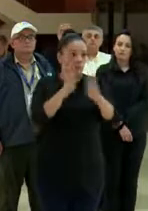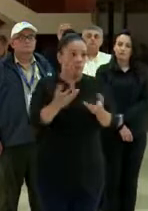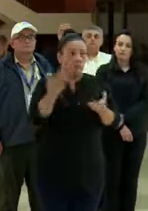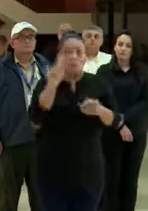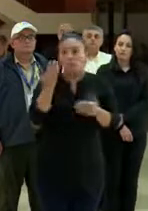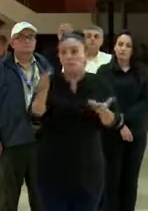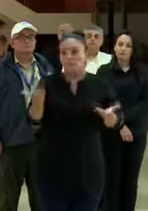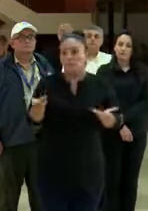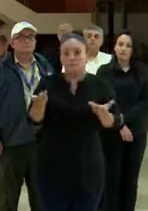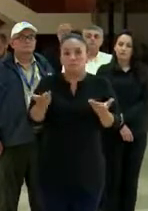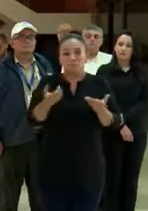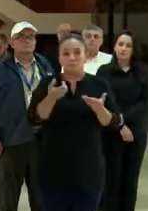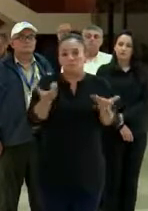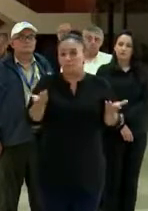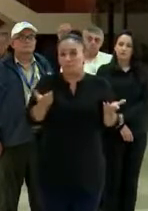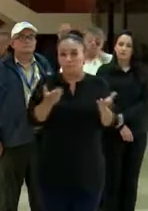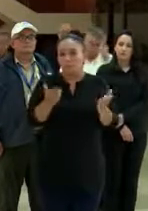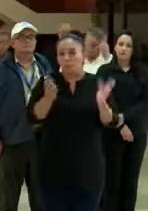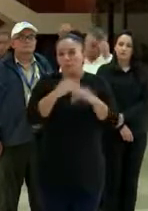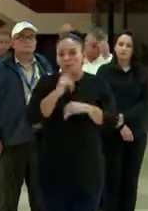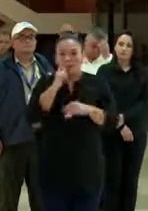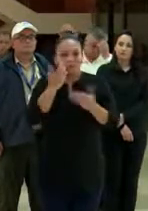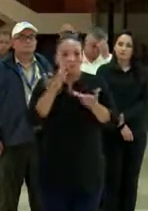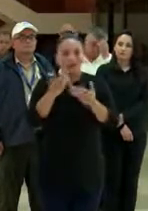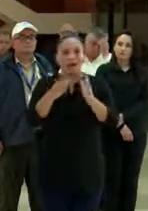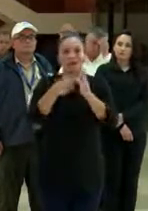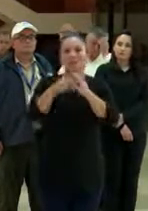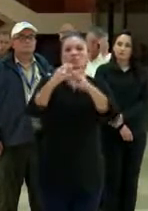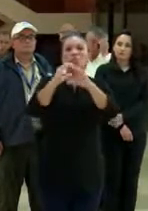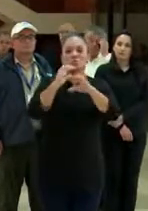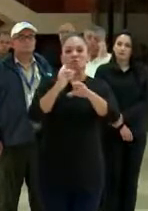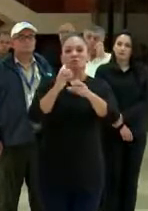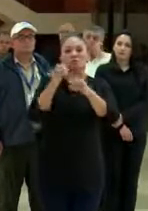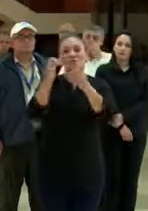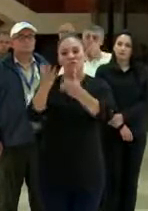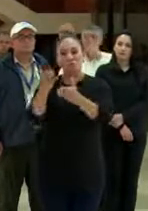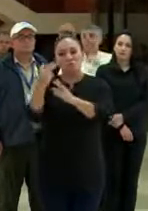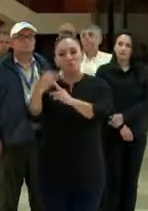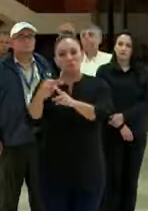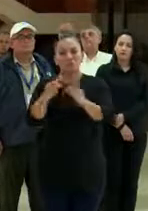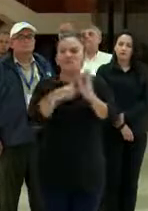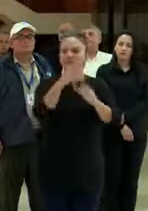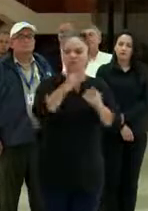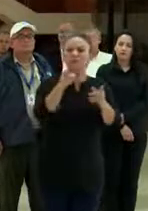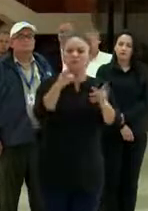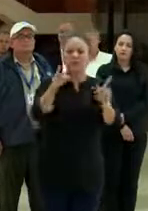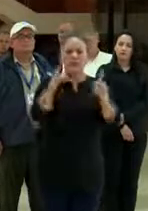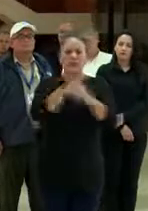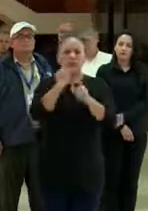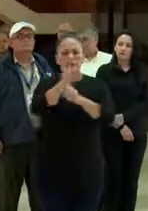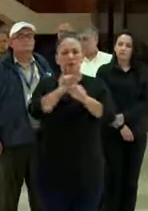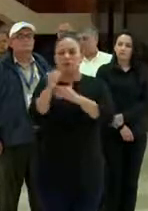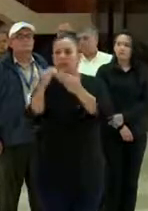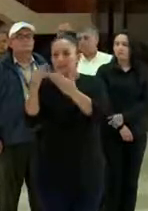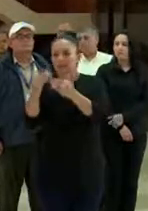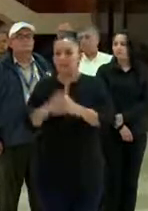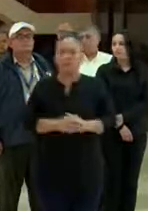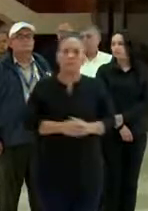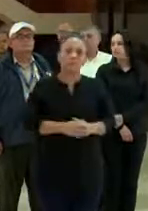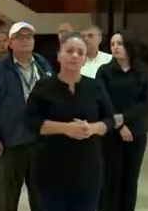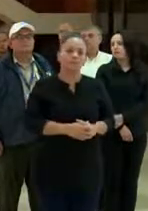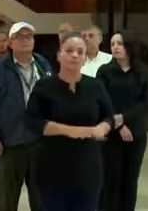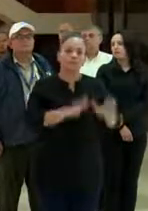secreto que en los autobuses a veces se reporta, a veces no se reporta, y eso es una situación compleja. Don Luis, le agradezco mucho. Vea,